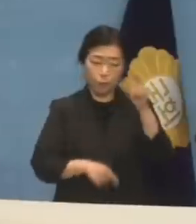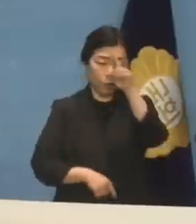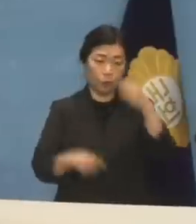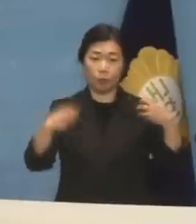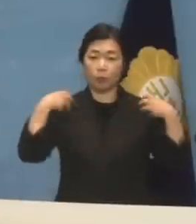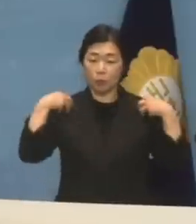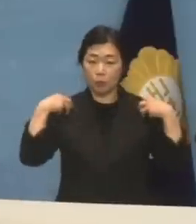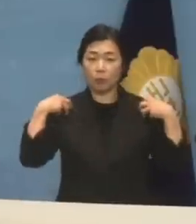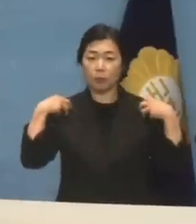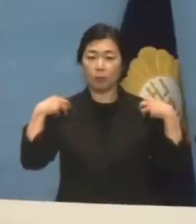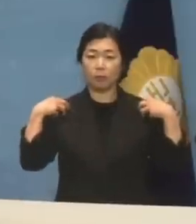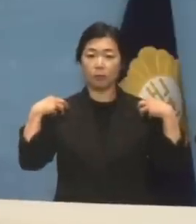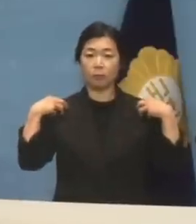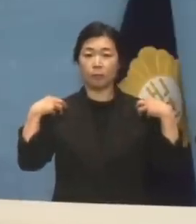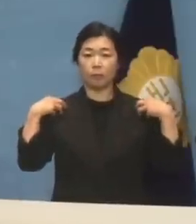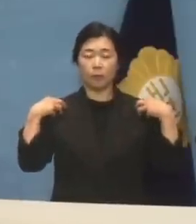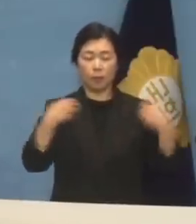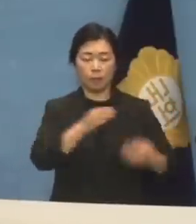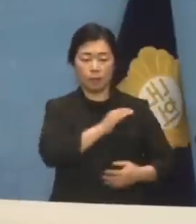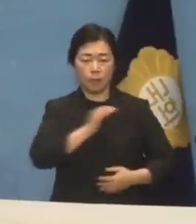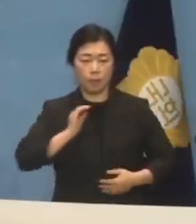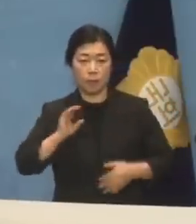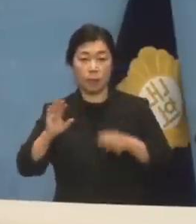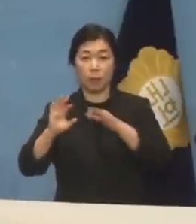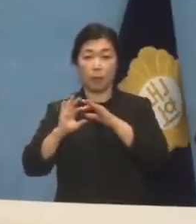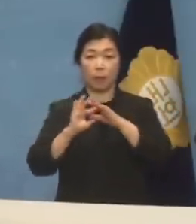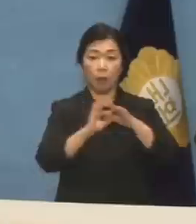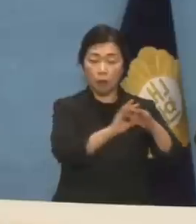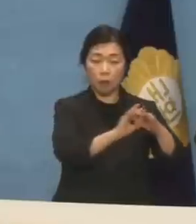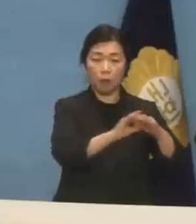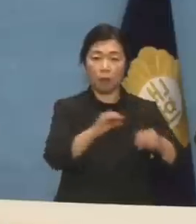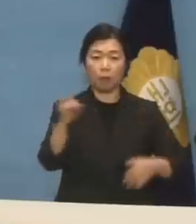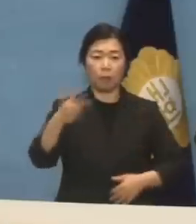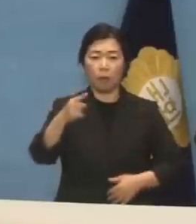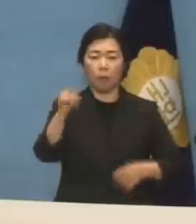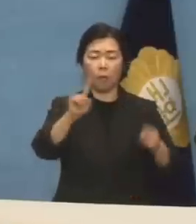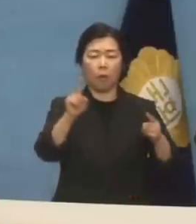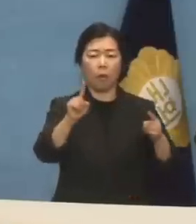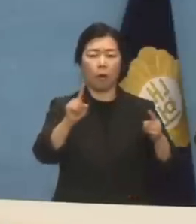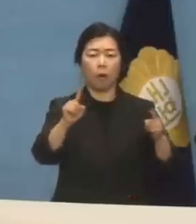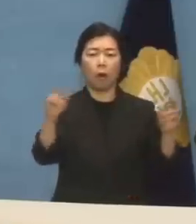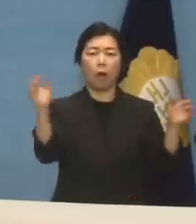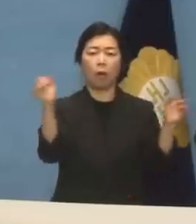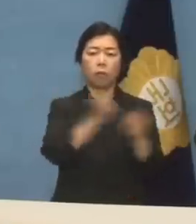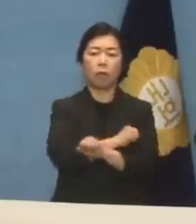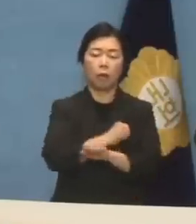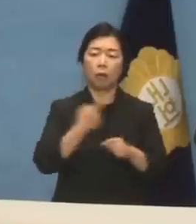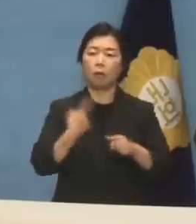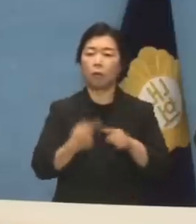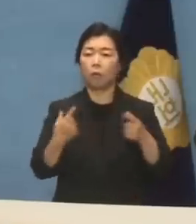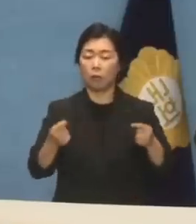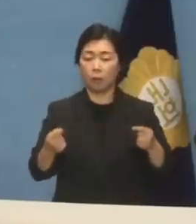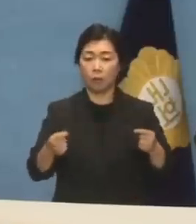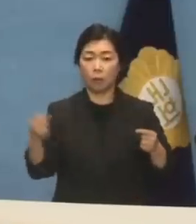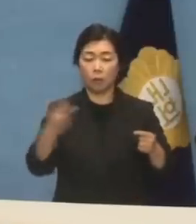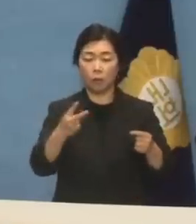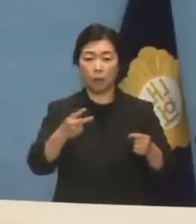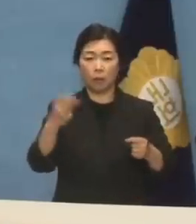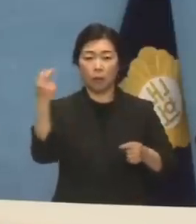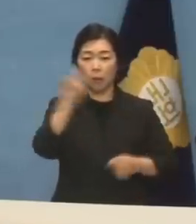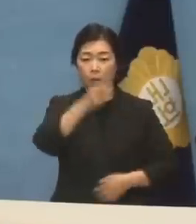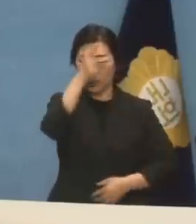윤석열 정부가 배신의 연속과 폭락의 연속, 그리고 지나친 검찰